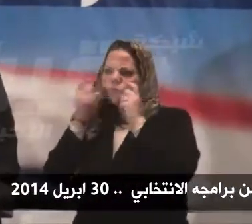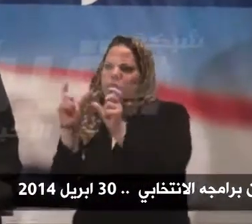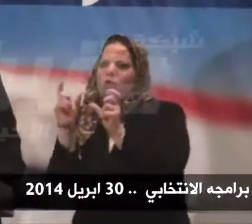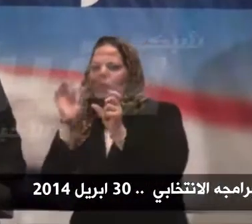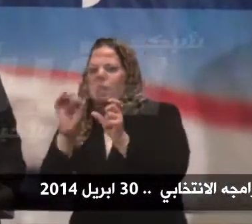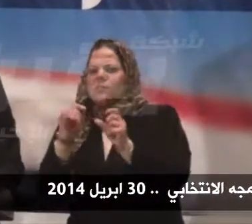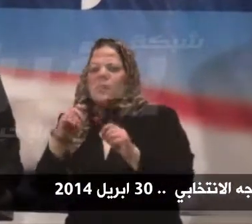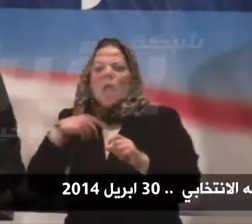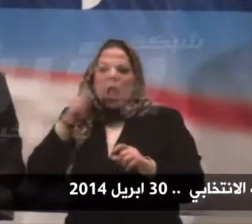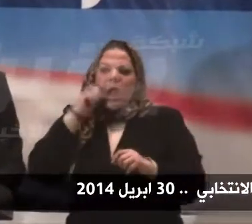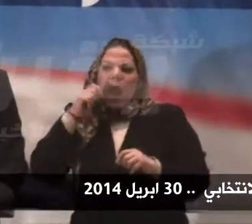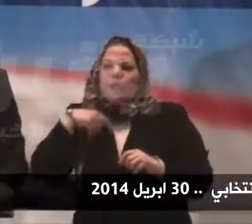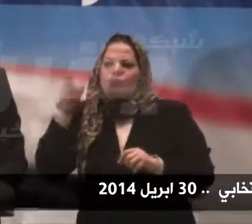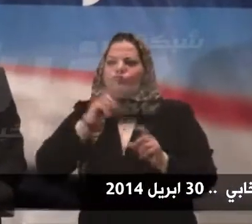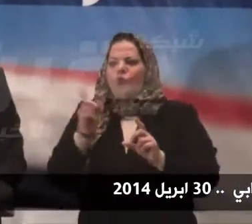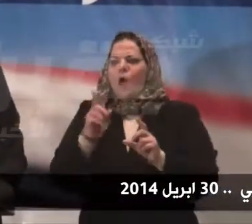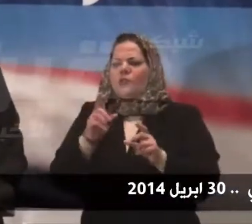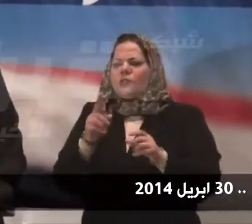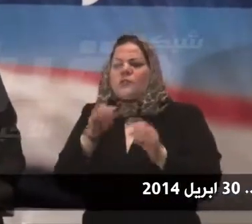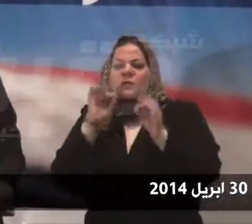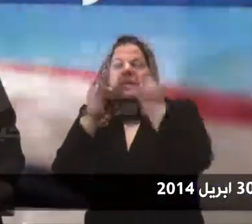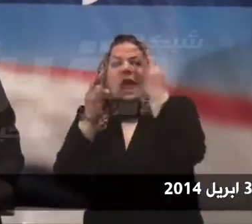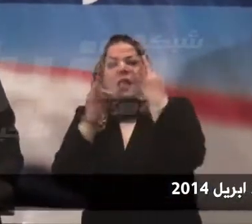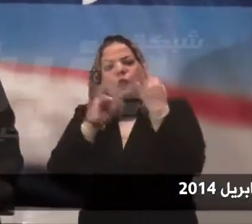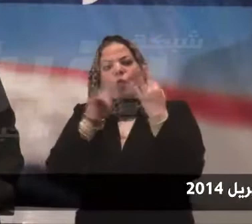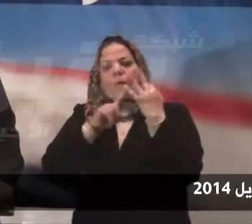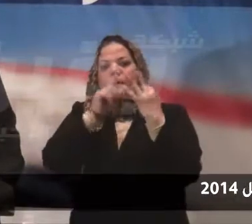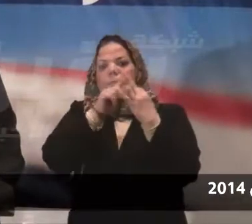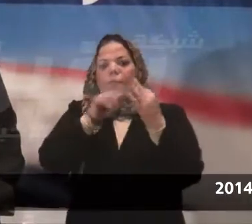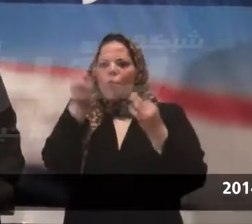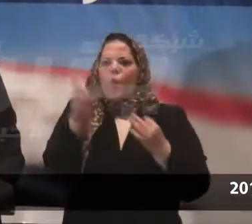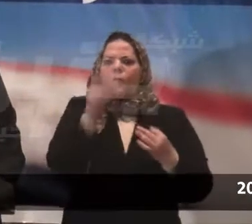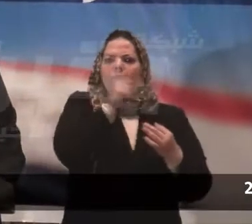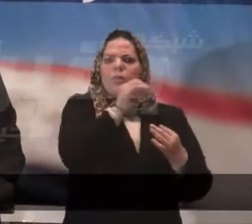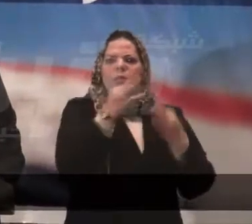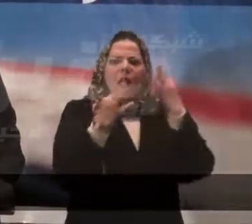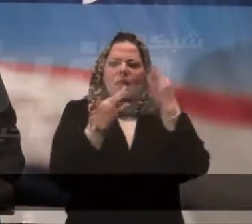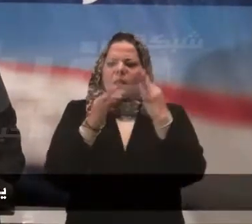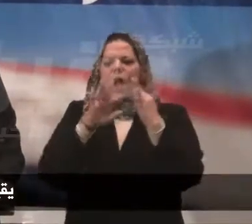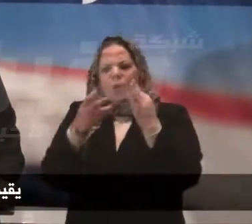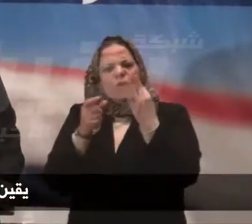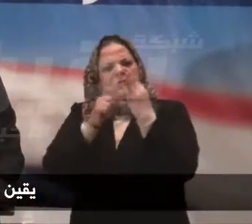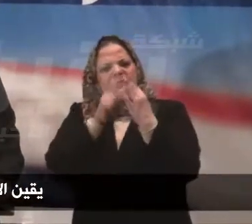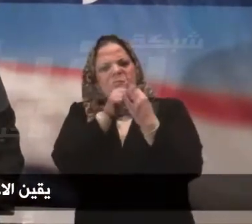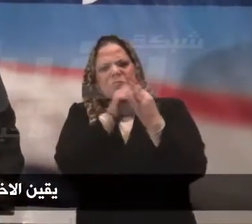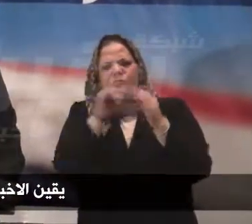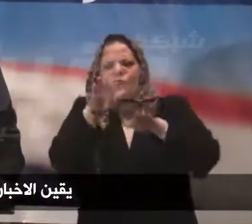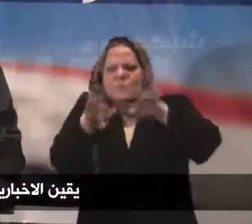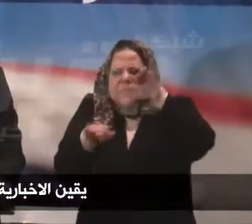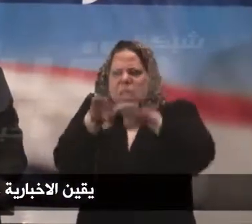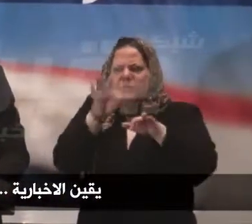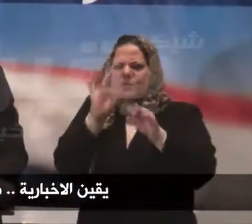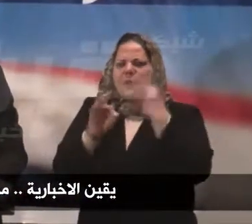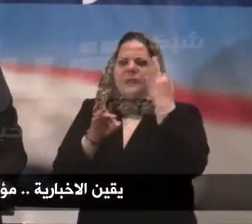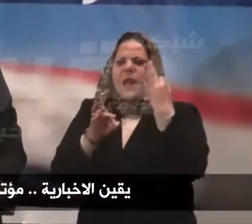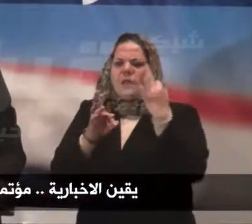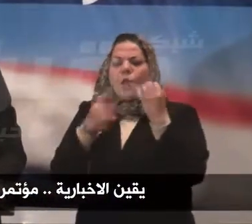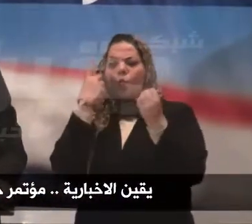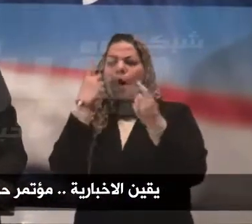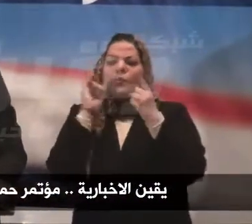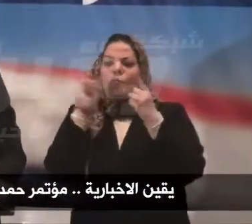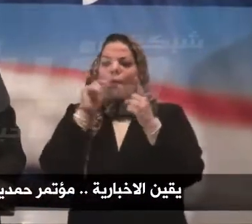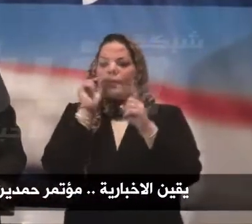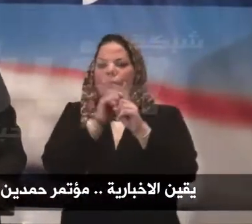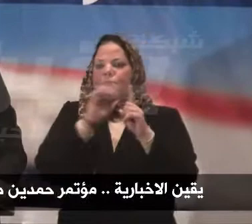هذه الاستراتيجية على ثلاثة جوانب أو ثلاثة مسارات متوازية. المسار